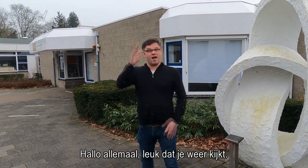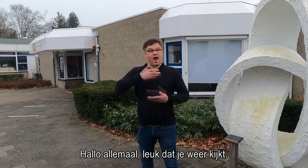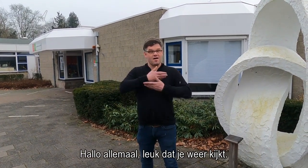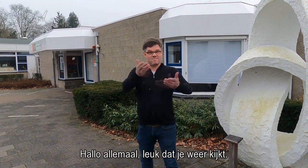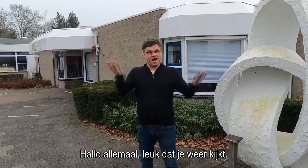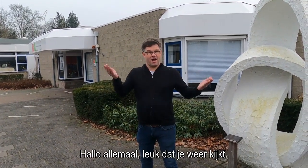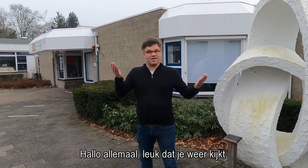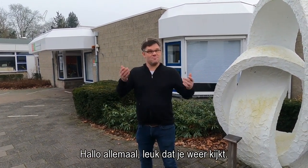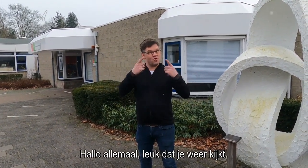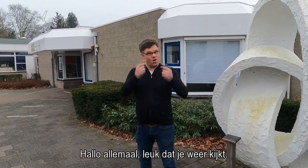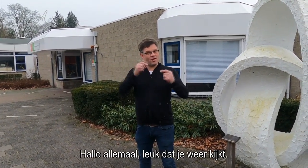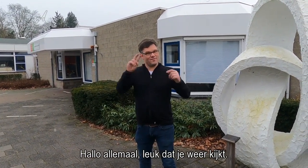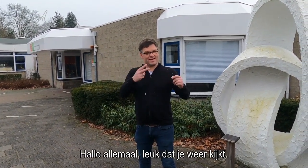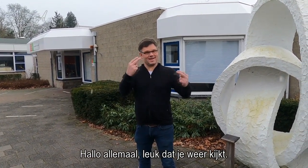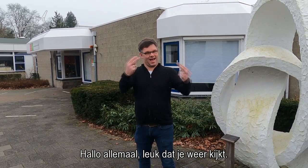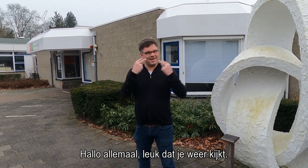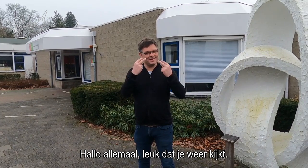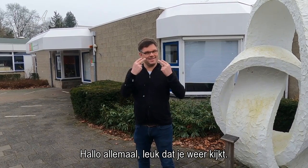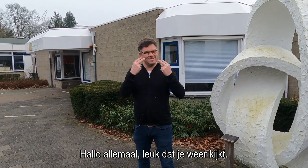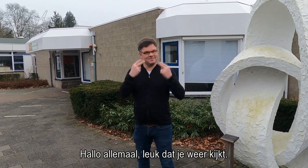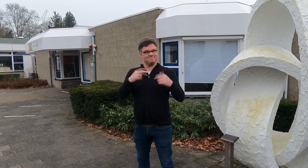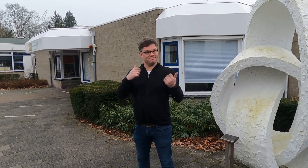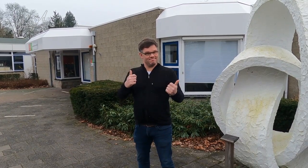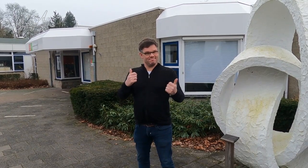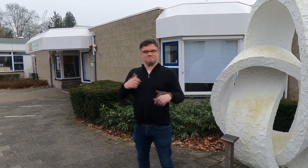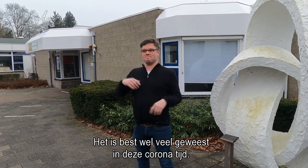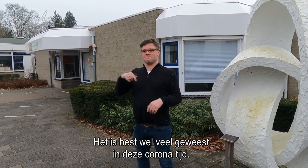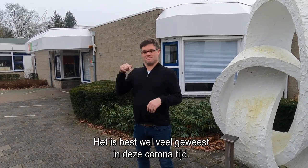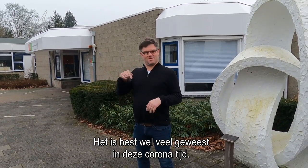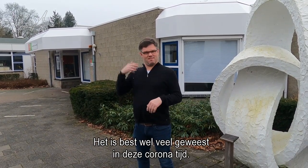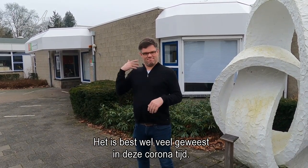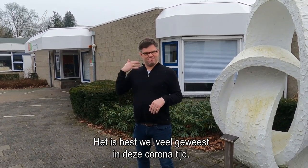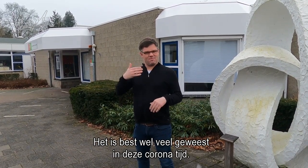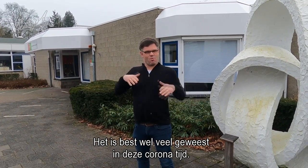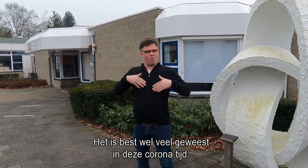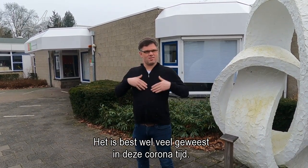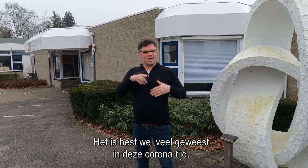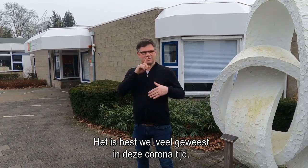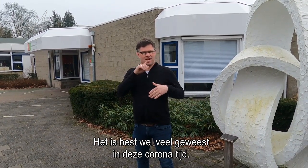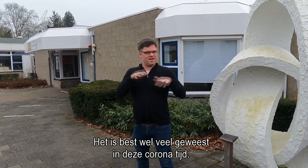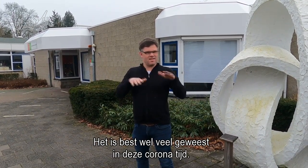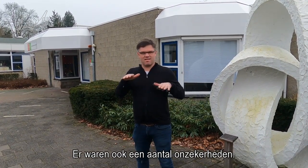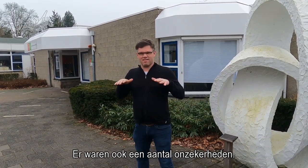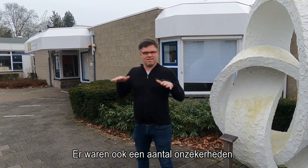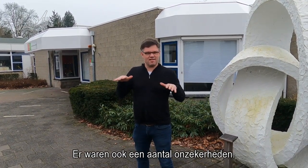Hallo allemaal, leuk dat je weer kijkt. Het is best wel stil geweest in deze coronatijd. Er waren ook een